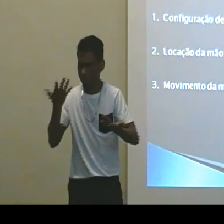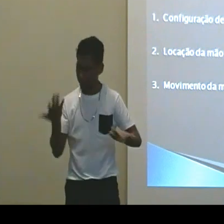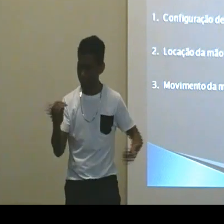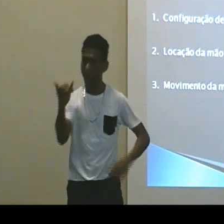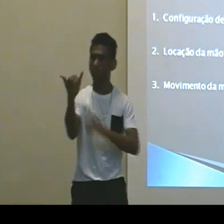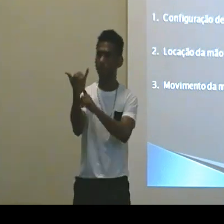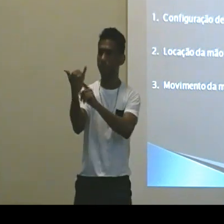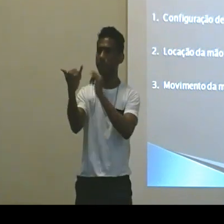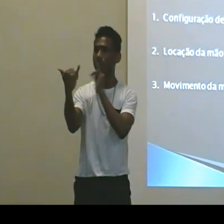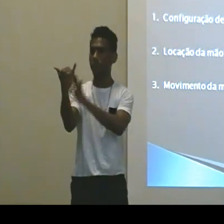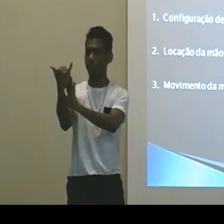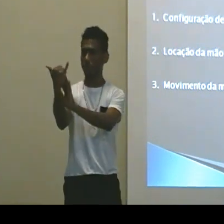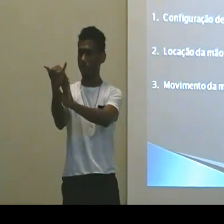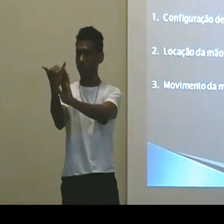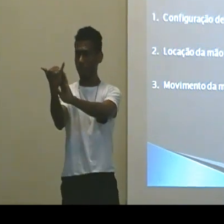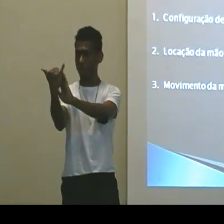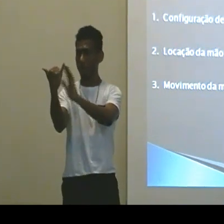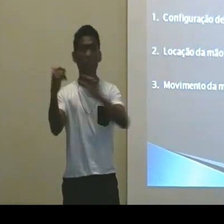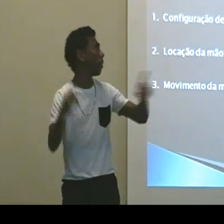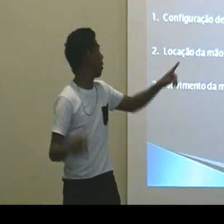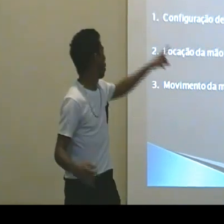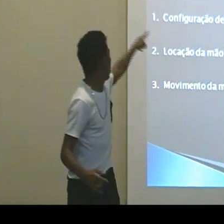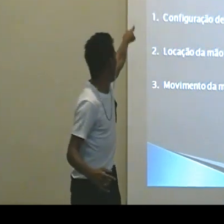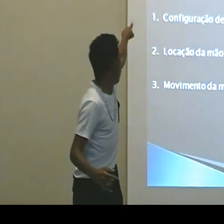exemplo, esse sinal com essa configuração de mão.